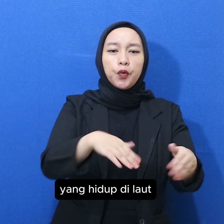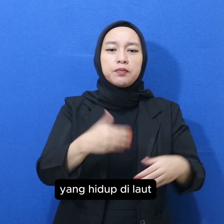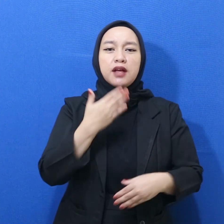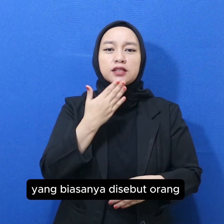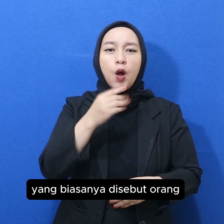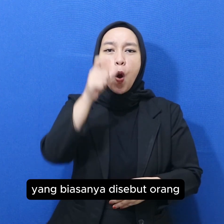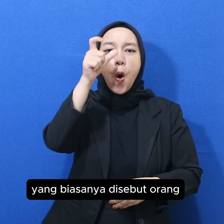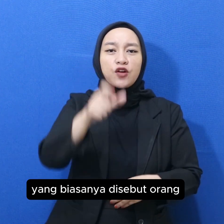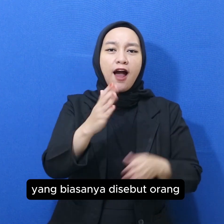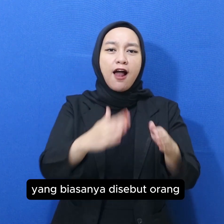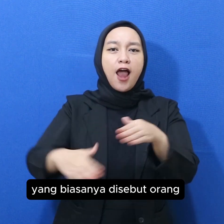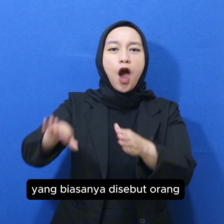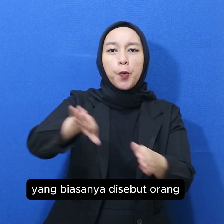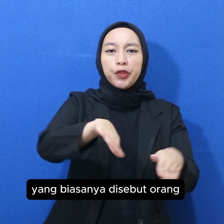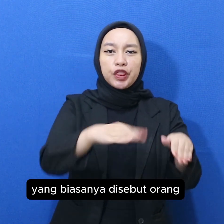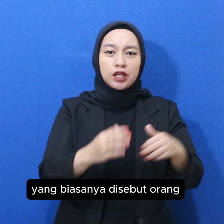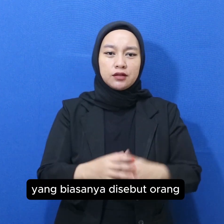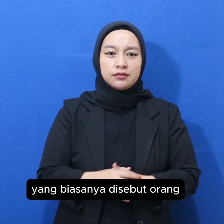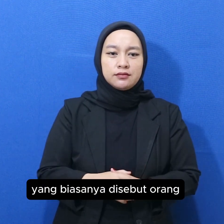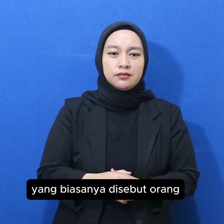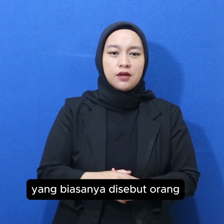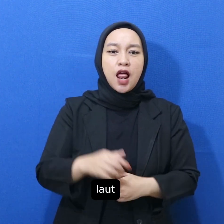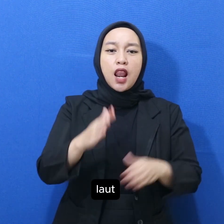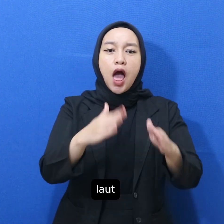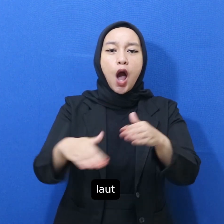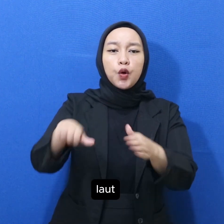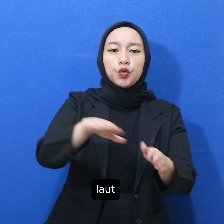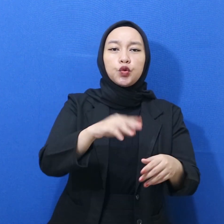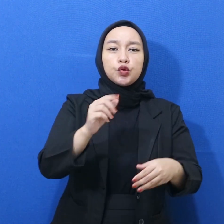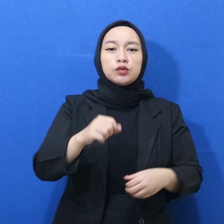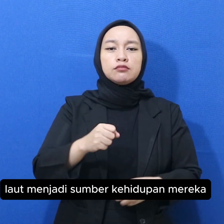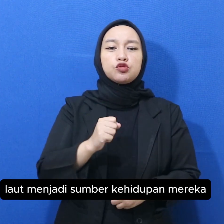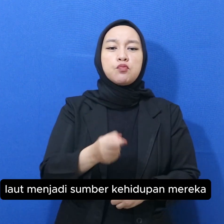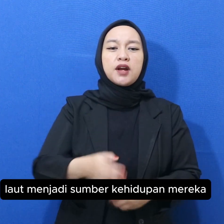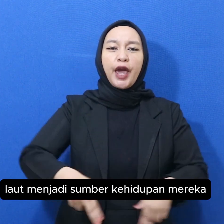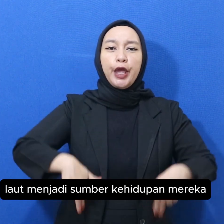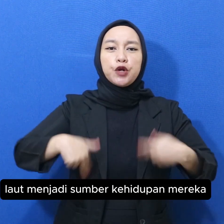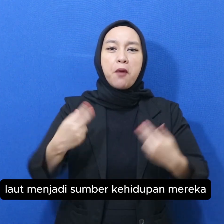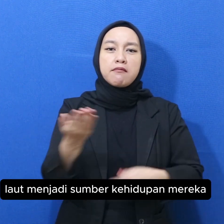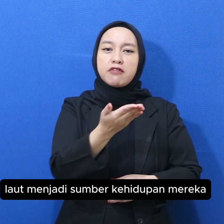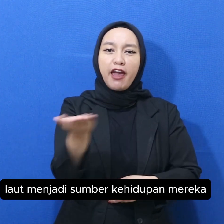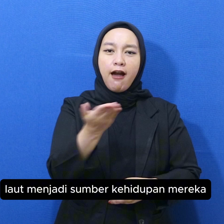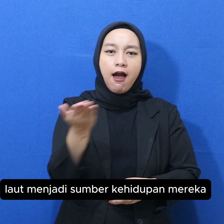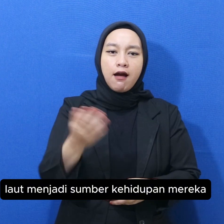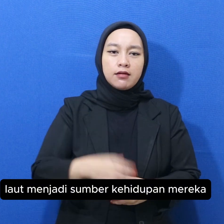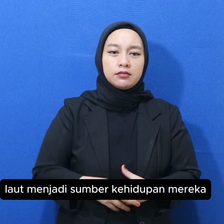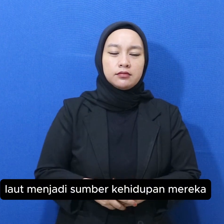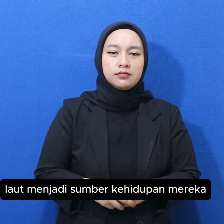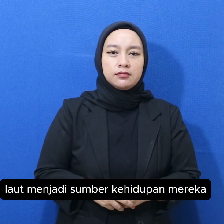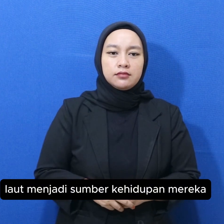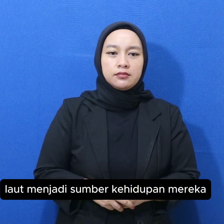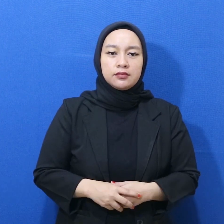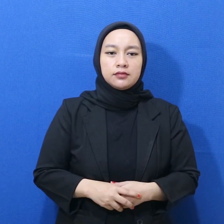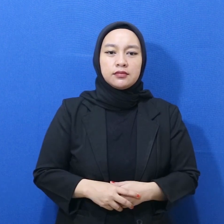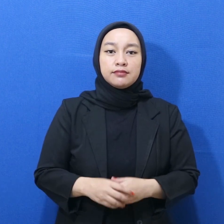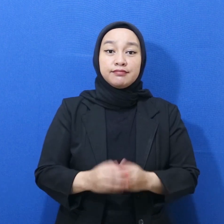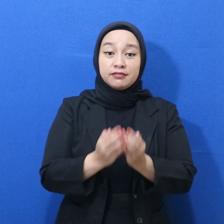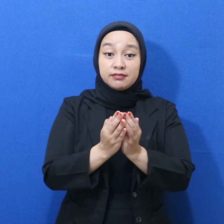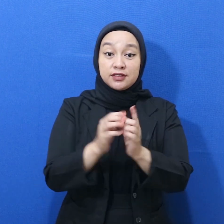biasanya disebut orang laut. Laut menjadi sumber kehidupan mereka. Sampan